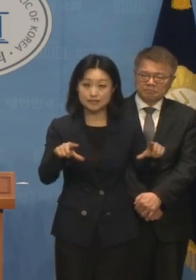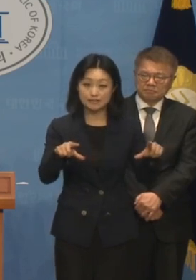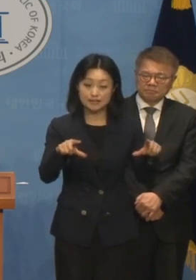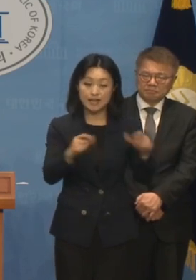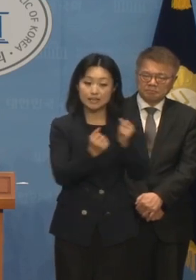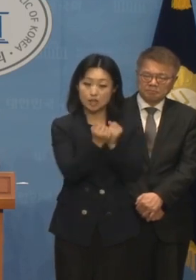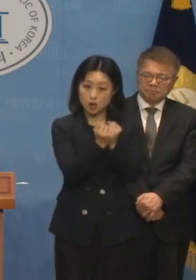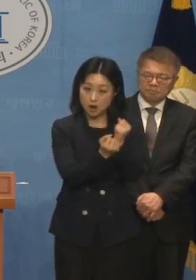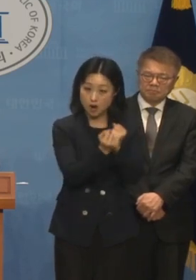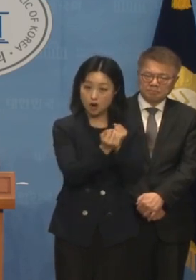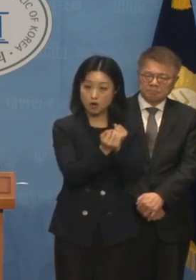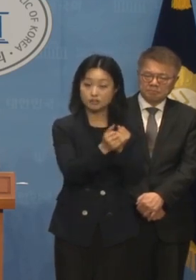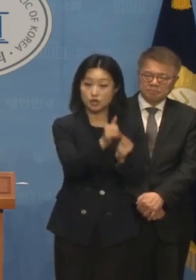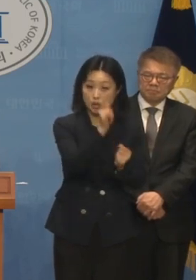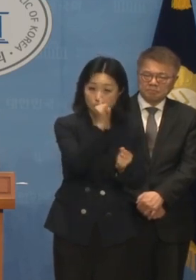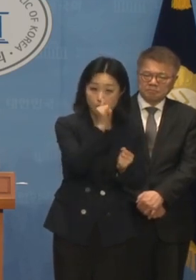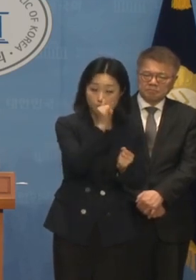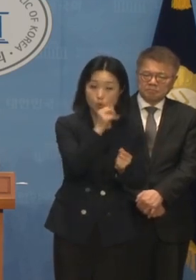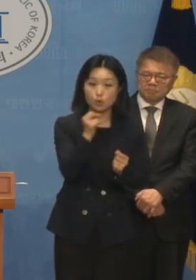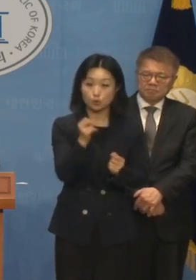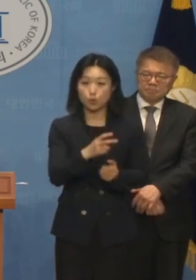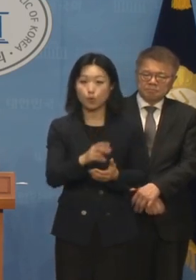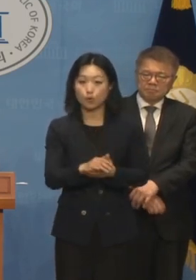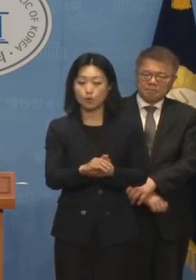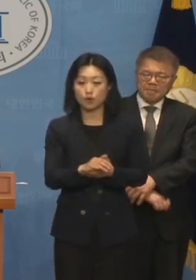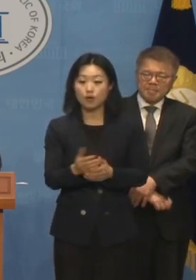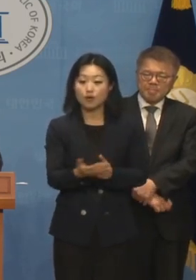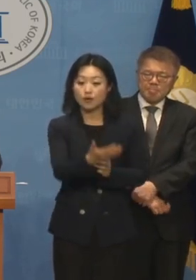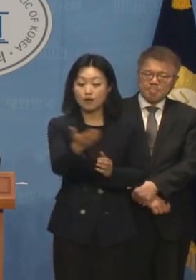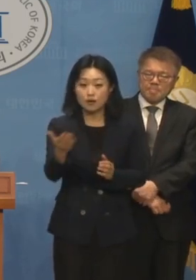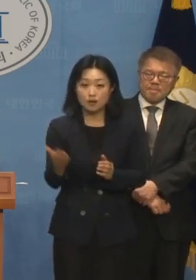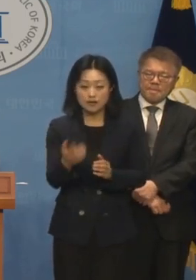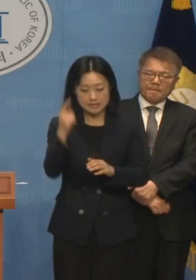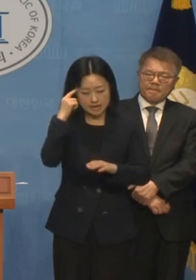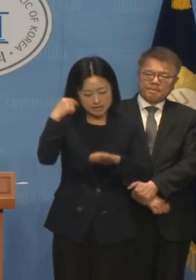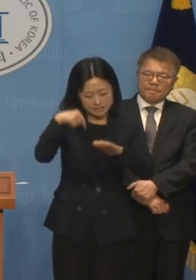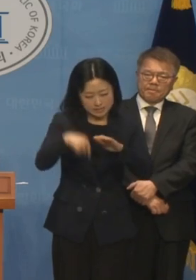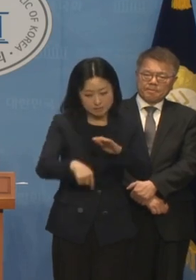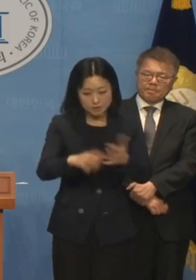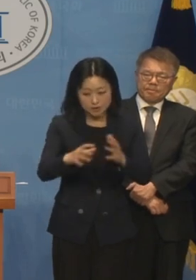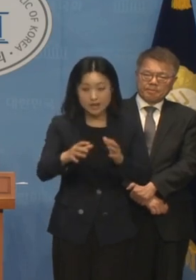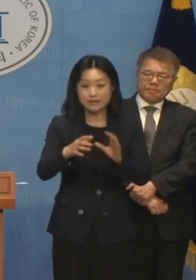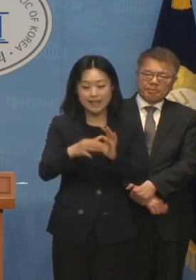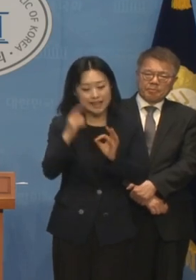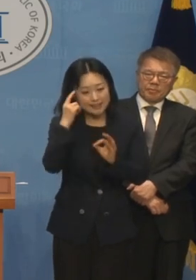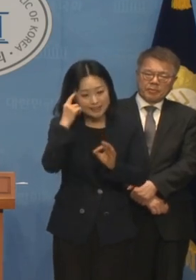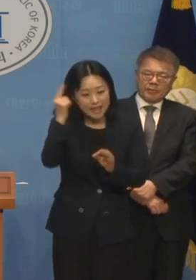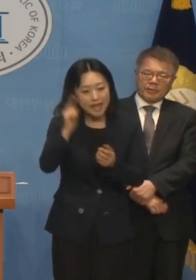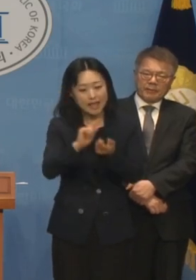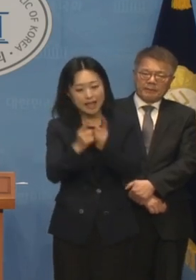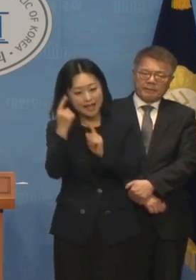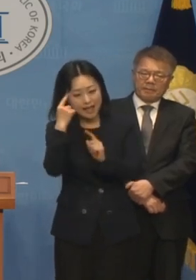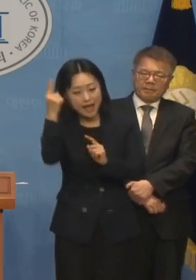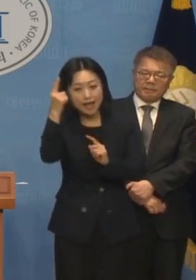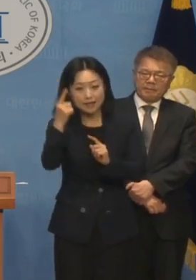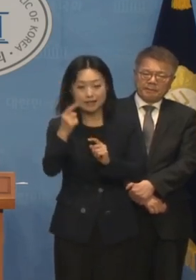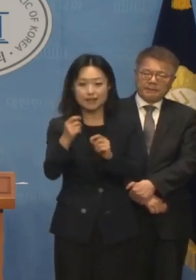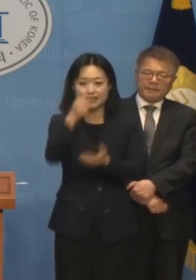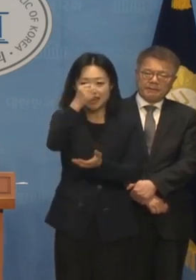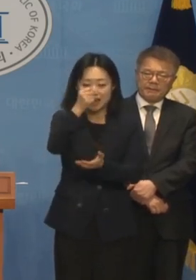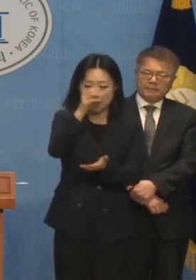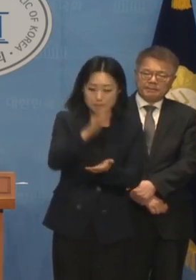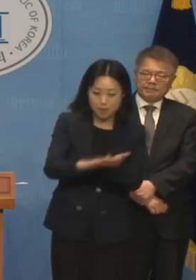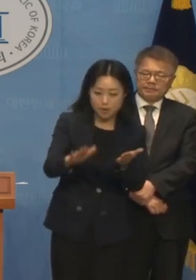일반적인 설명과 함께 의제 수기단이 확정한 대안별 기금 소진 시점,